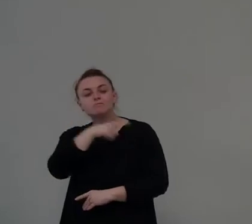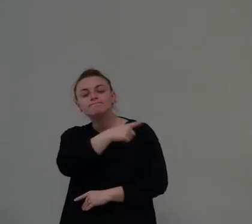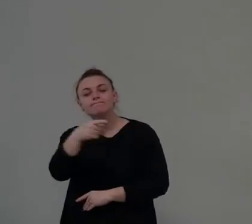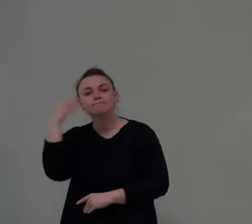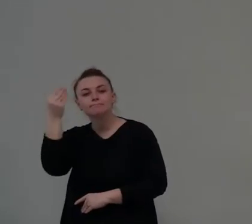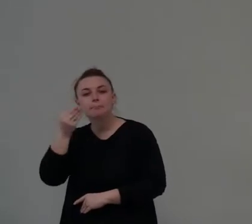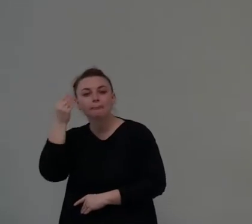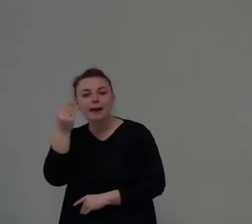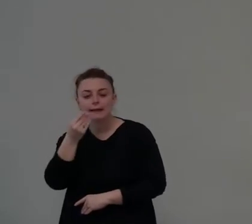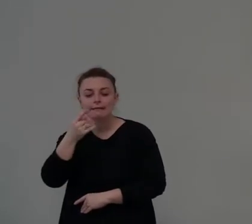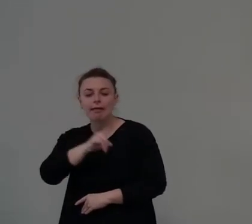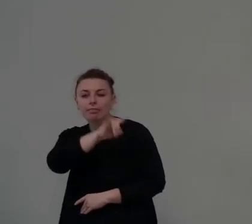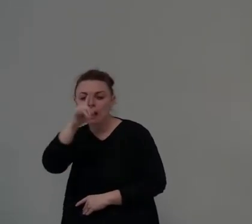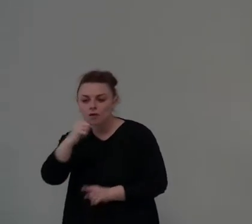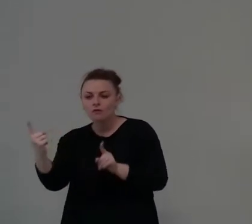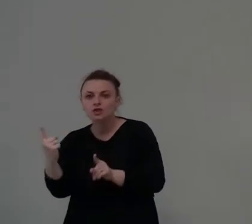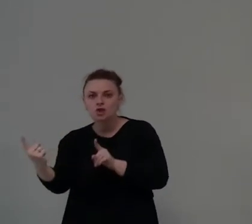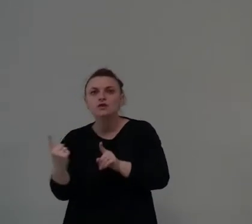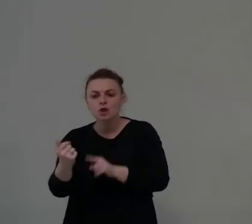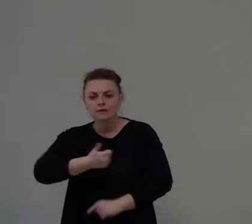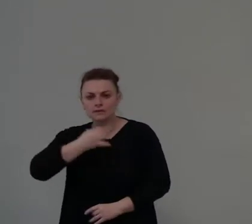il diavolo sia sempre vicino a voi.